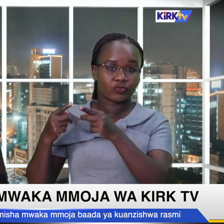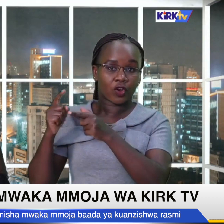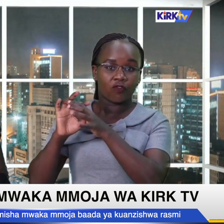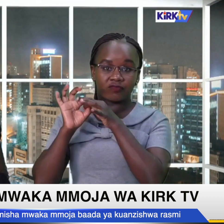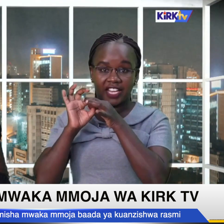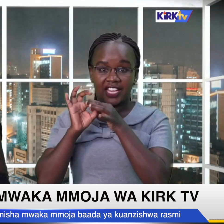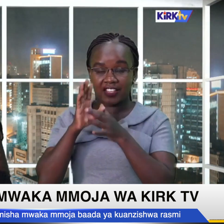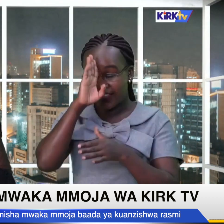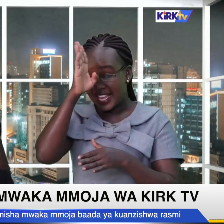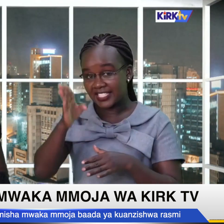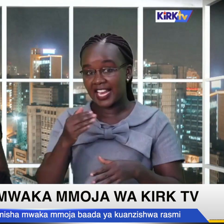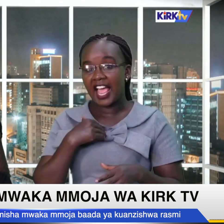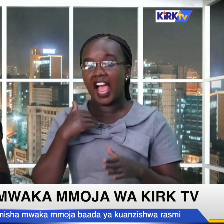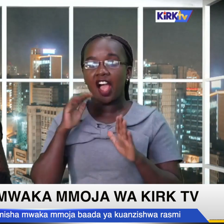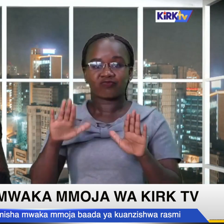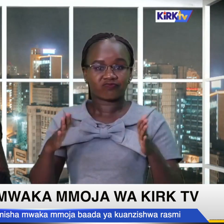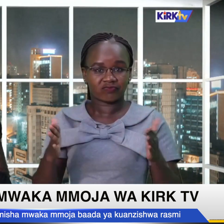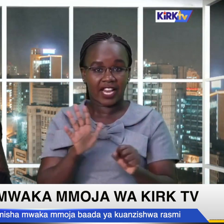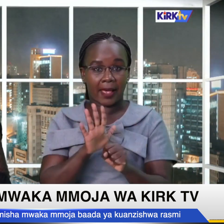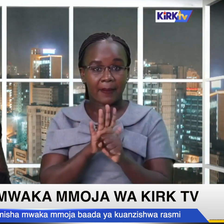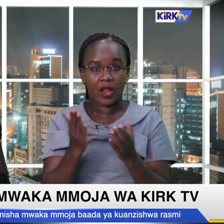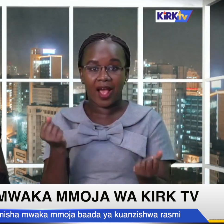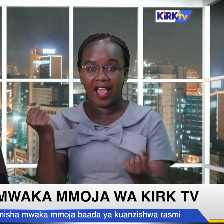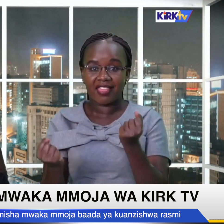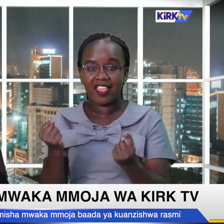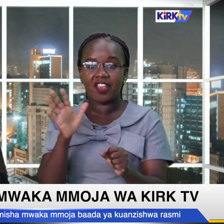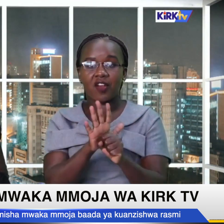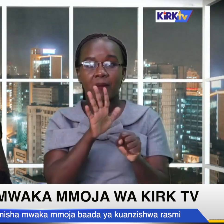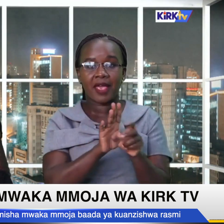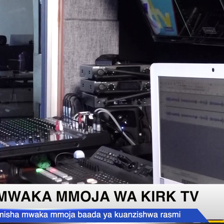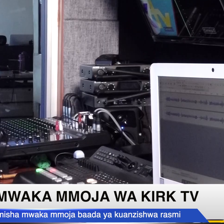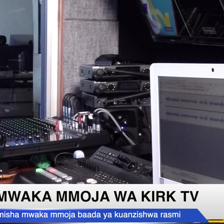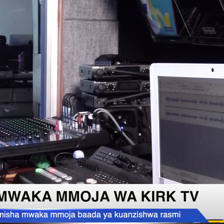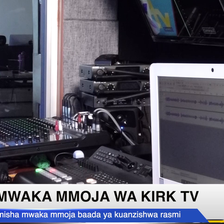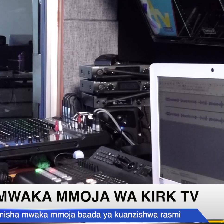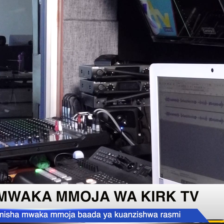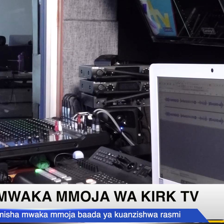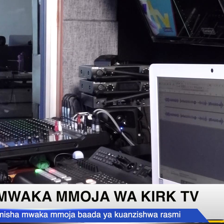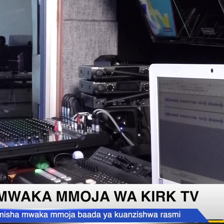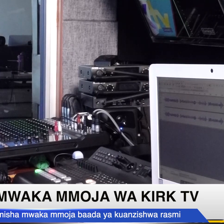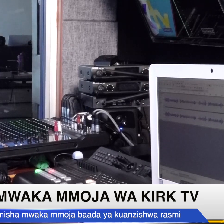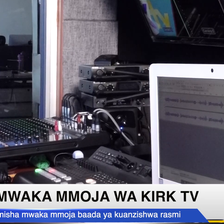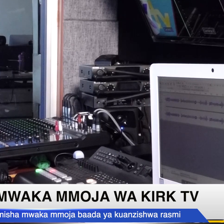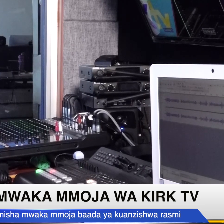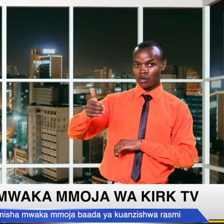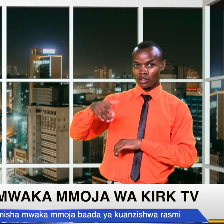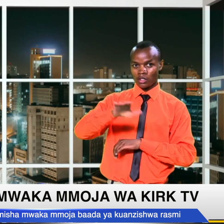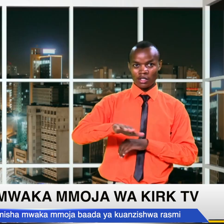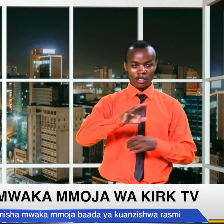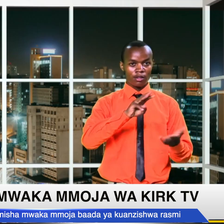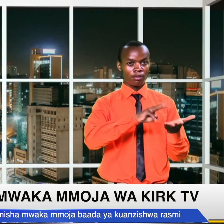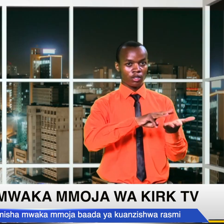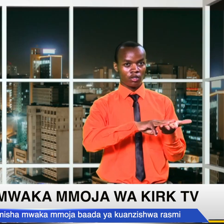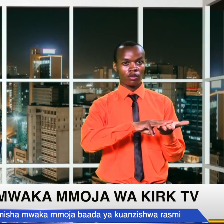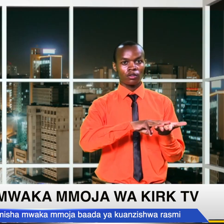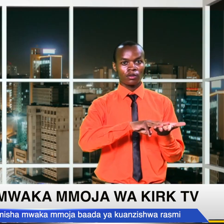kwa kuingiza mguu kwenye bahari ambalo bado hawajazoea kina chake. Kama si mitambo kufeli, basi ni maneno